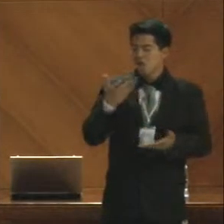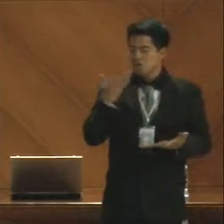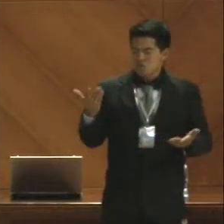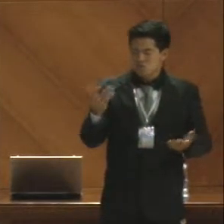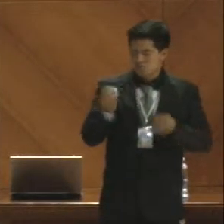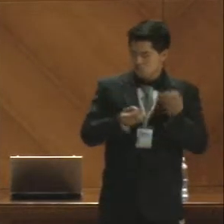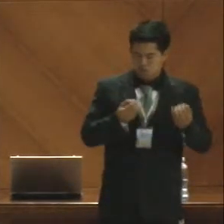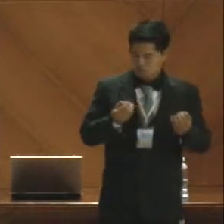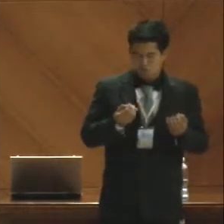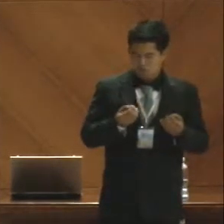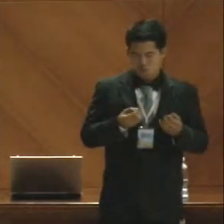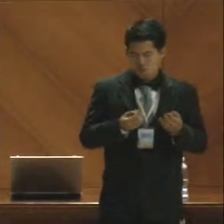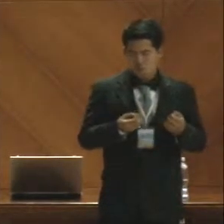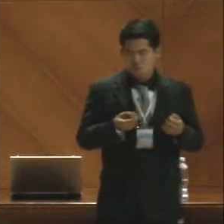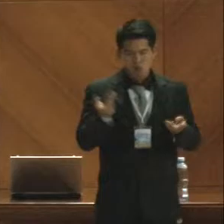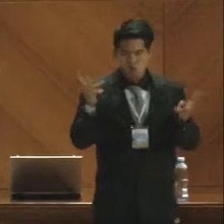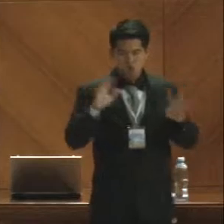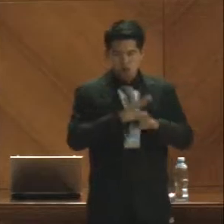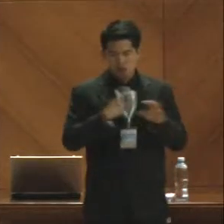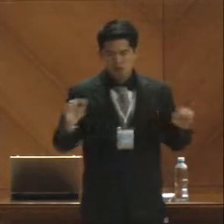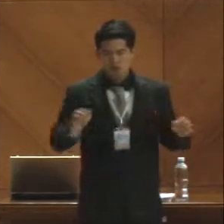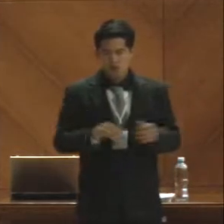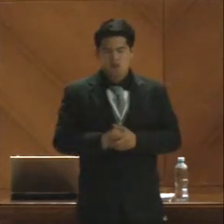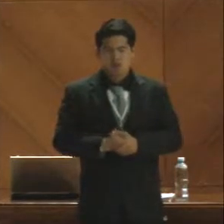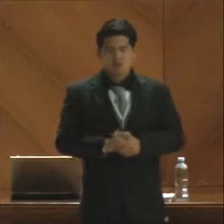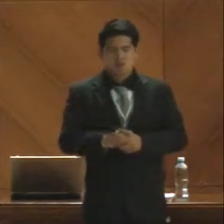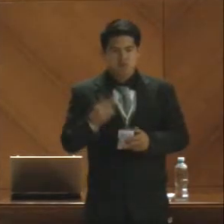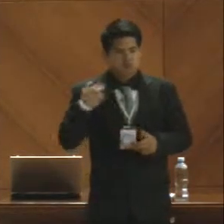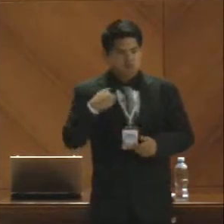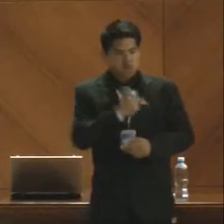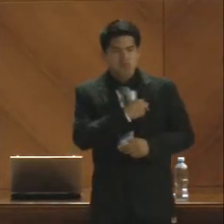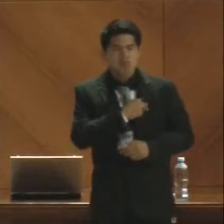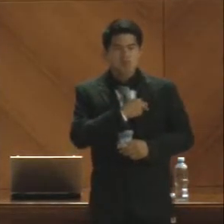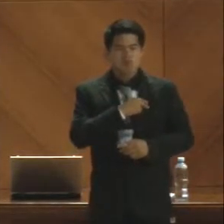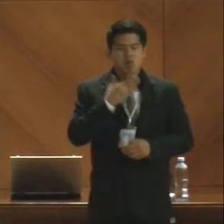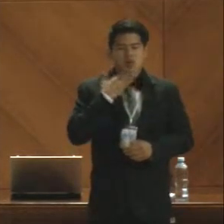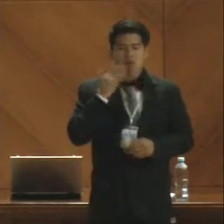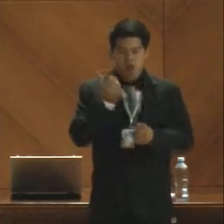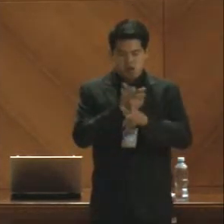o no. Entonces, el software libre nos da la libertad a nosotros de usar el software para cualquier fin.